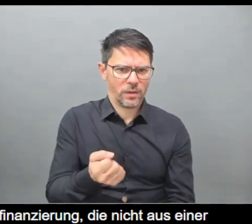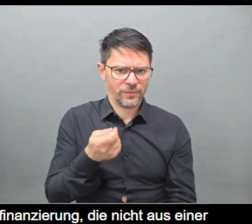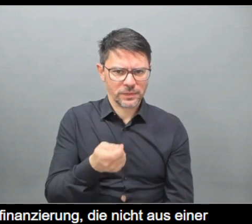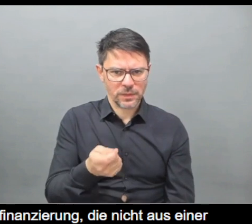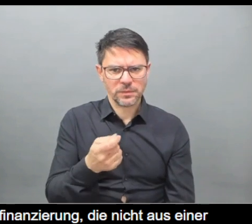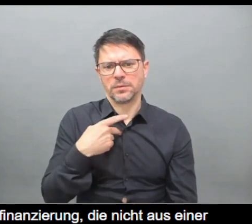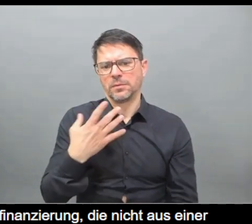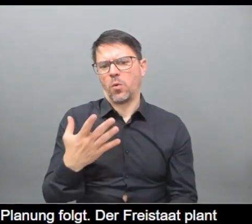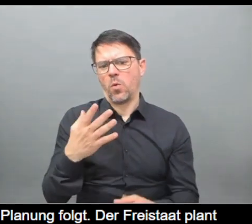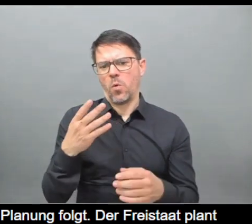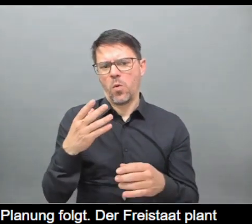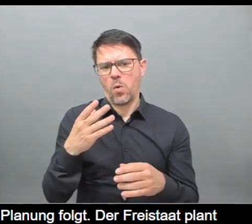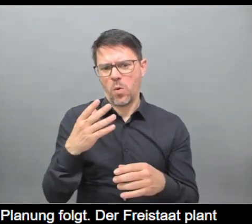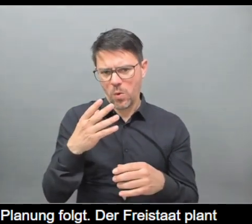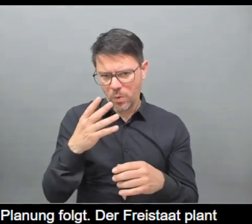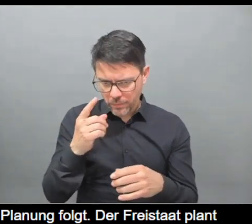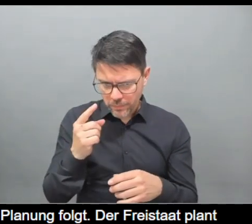sozusagen stabil in die Zukunft zu gehen.